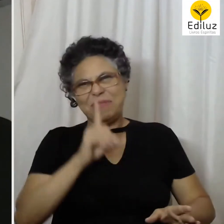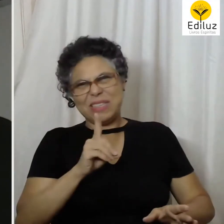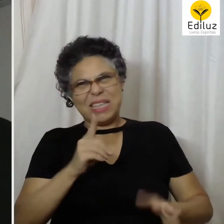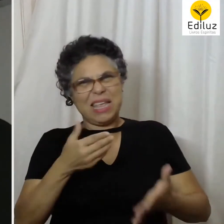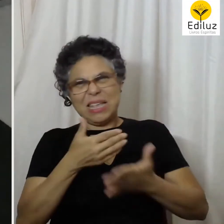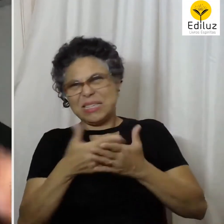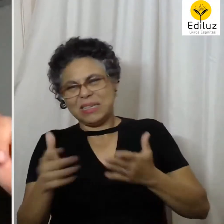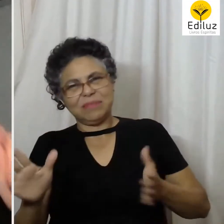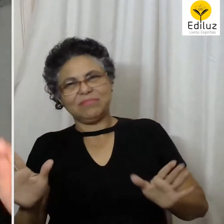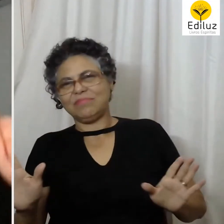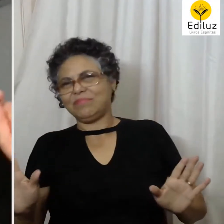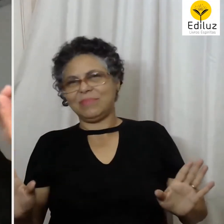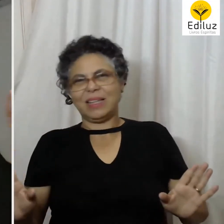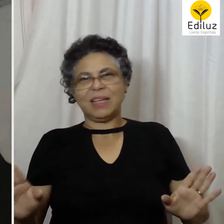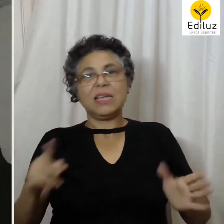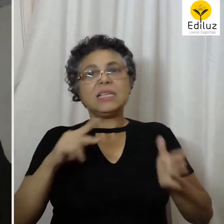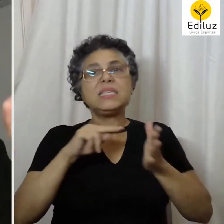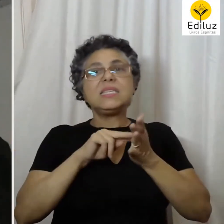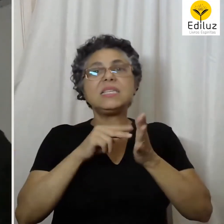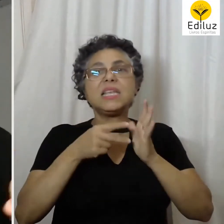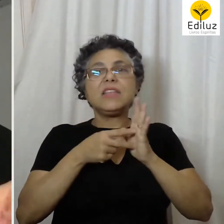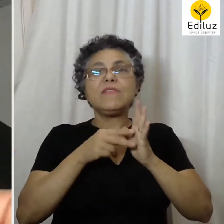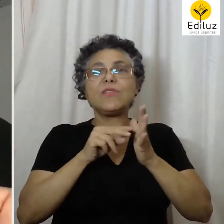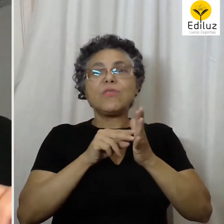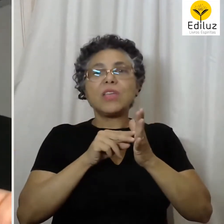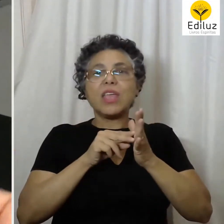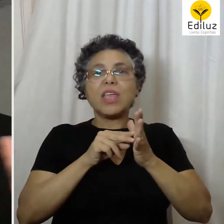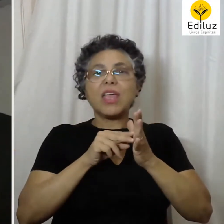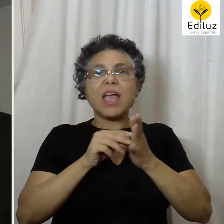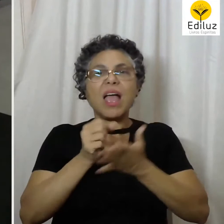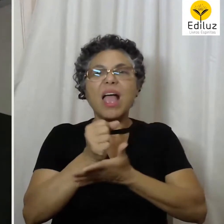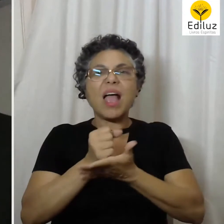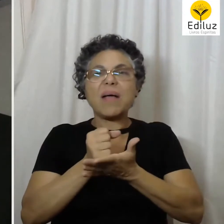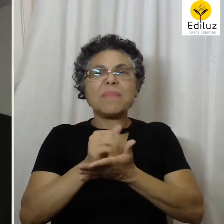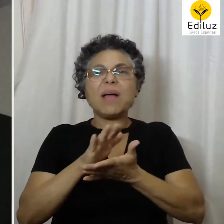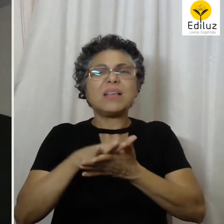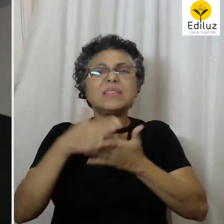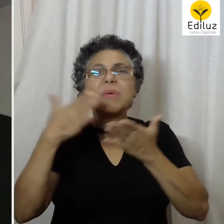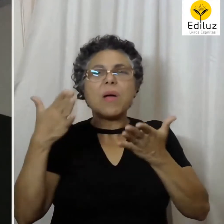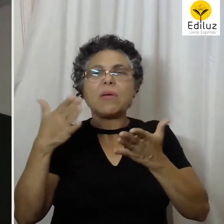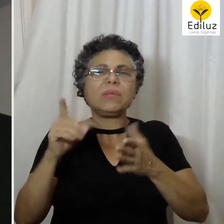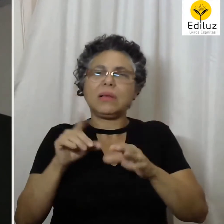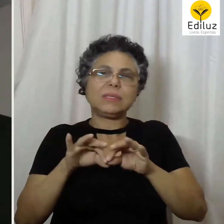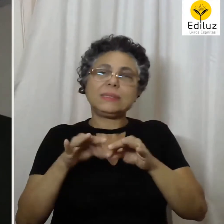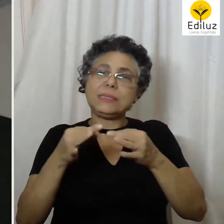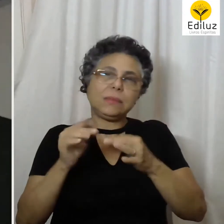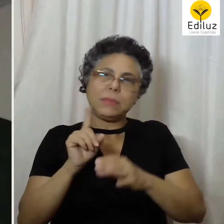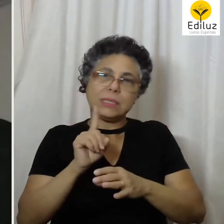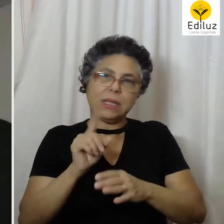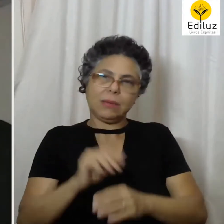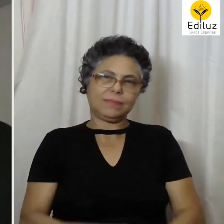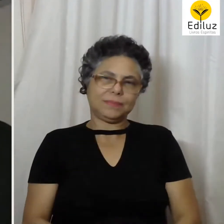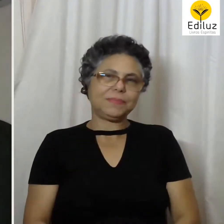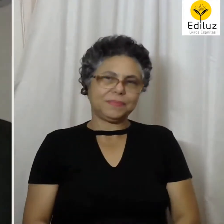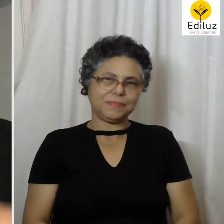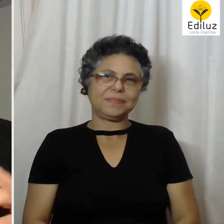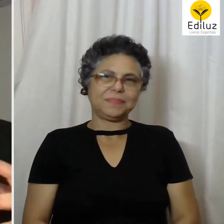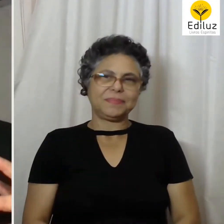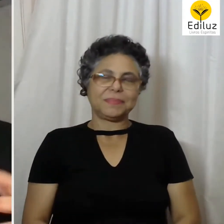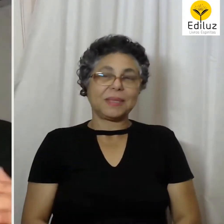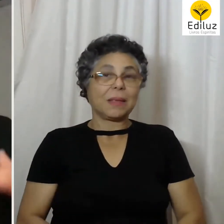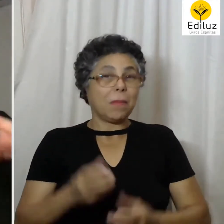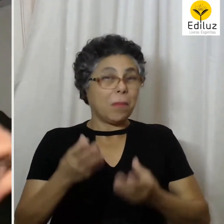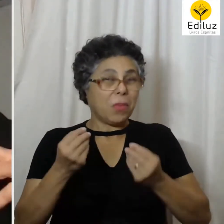tal, significa que a causa foi tal. Não é simples assim. Né? Então,